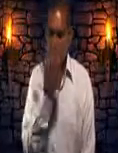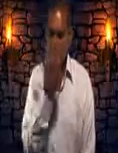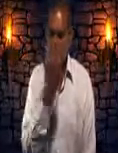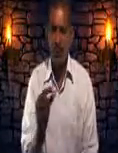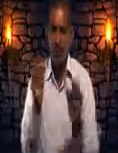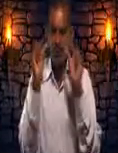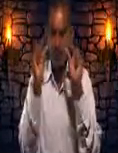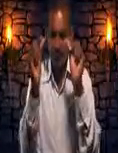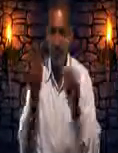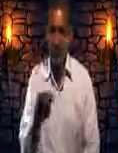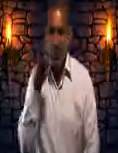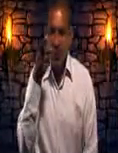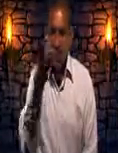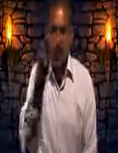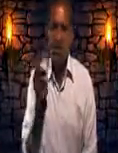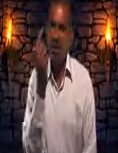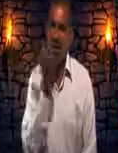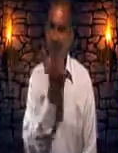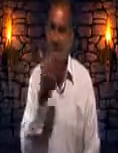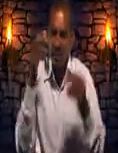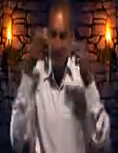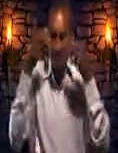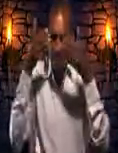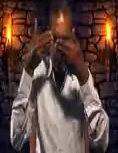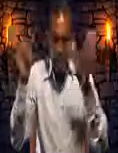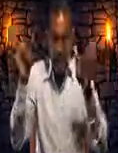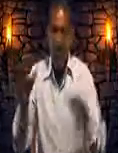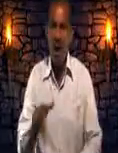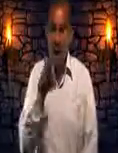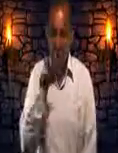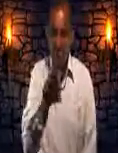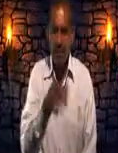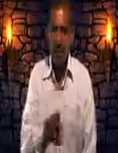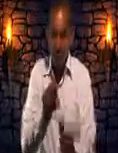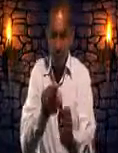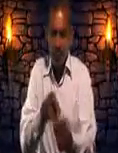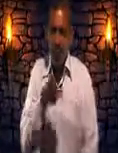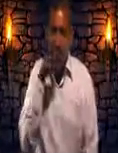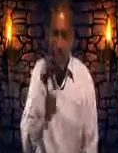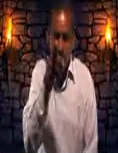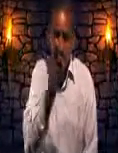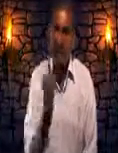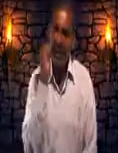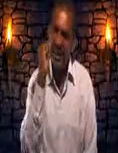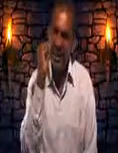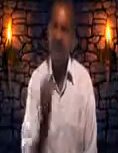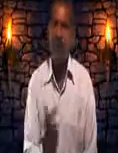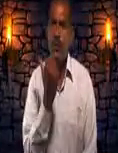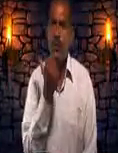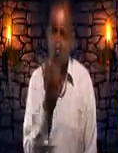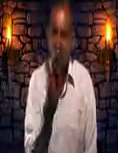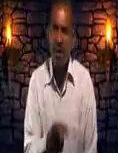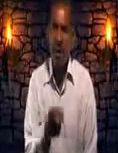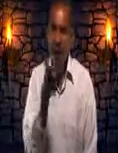நோக்கி, உன் கண்களை திறந்தானே, அவனை குறித்து நீ என்ன